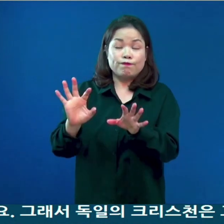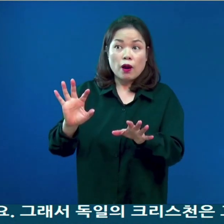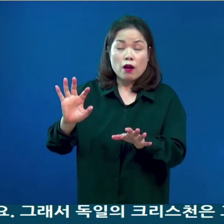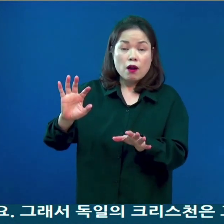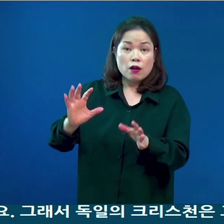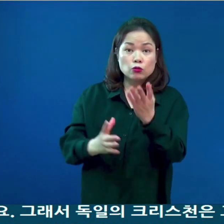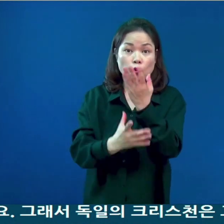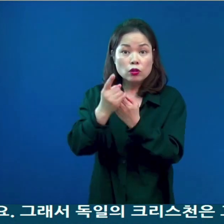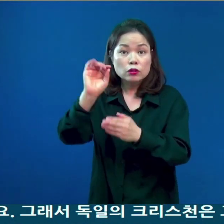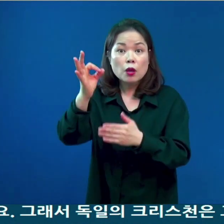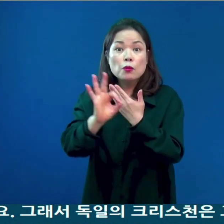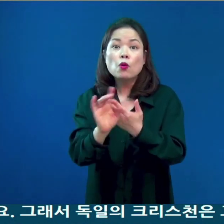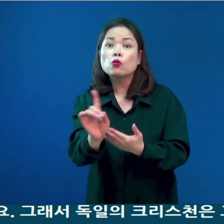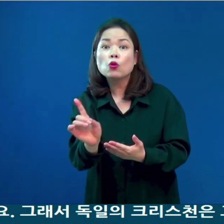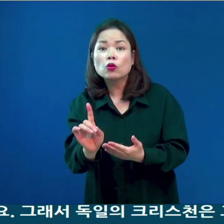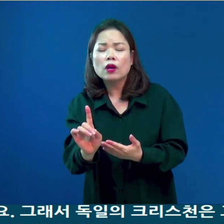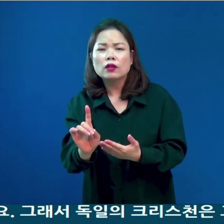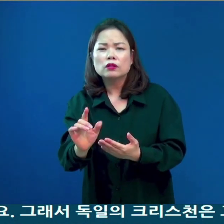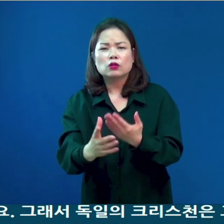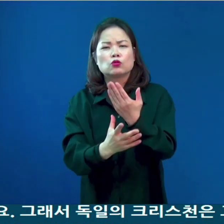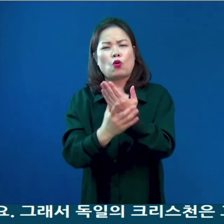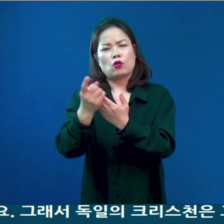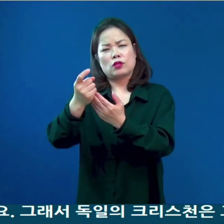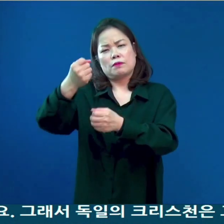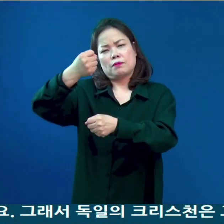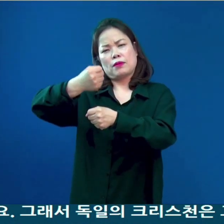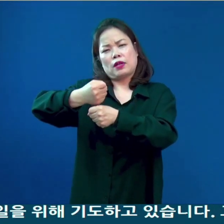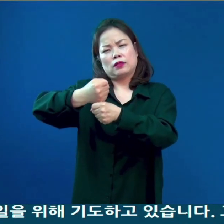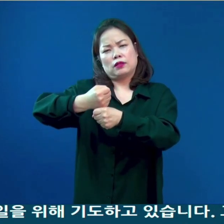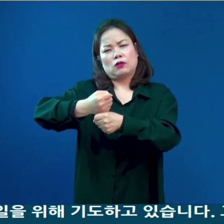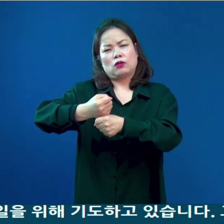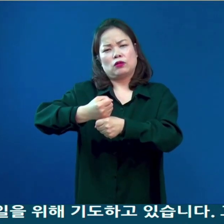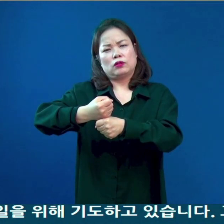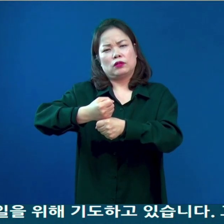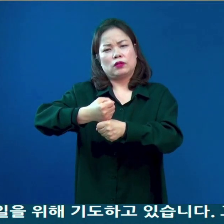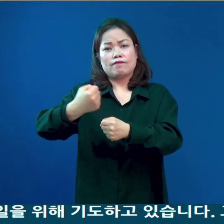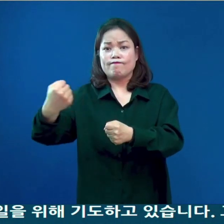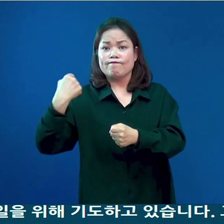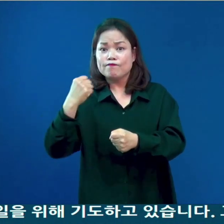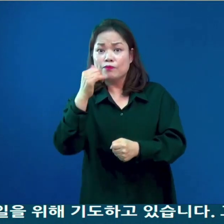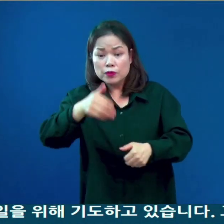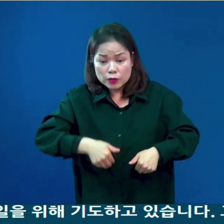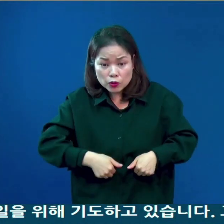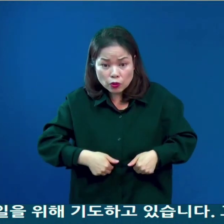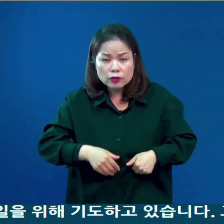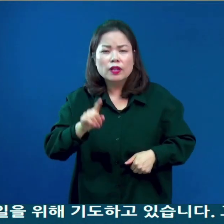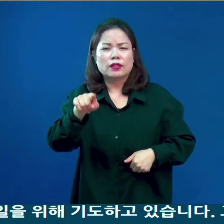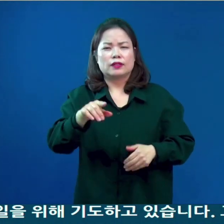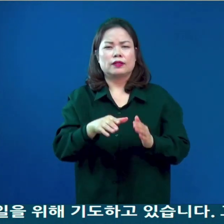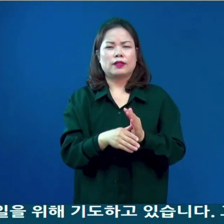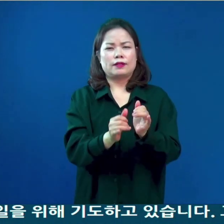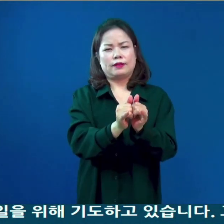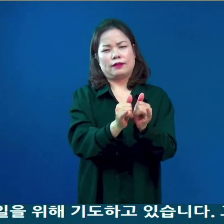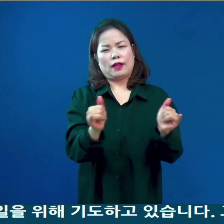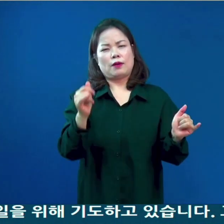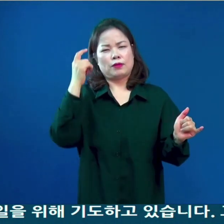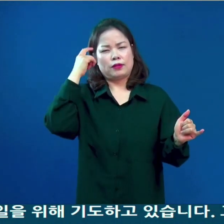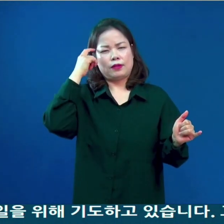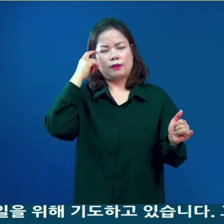겁니까? 반드시 통일을 만들어가는 어떤 동력이 있어야 되는데 저는 그것이 바로 사람이라고